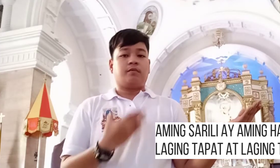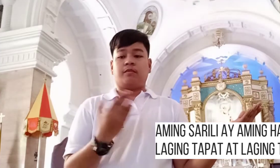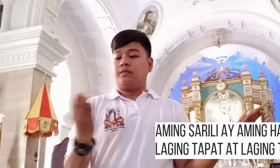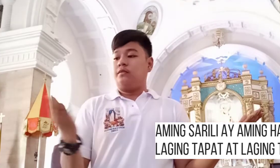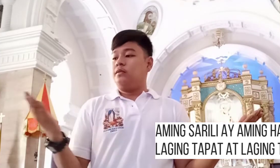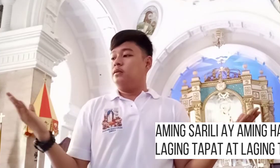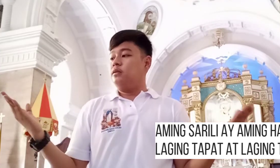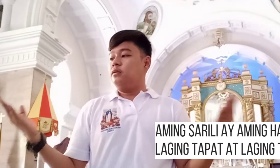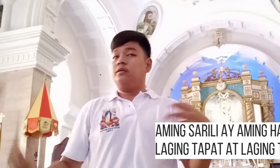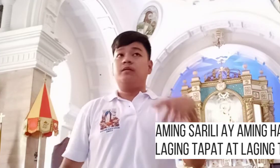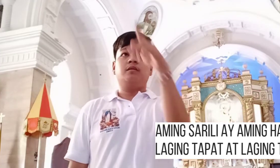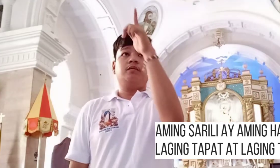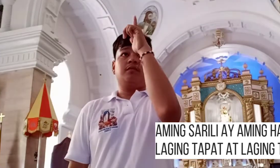handog. Laging tapat at